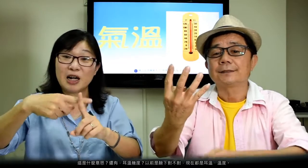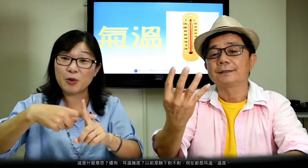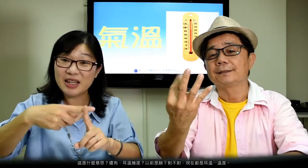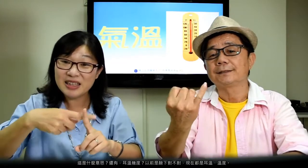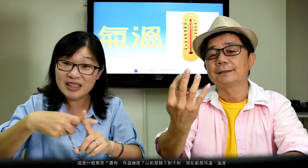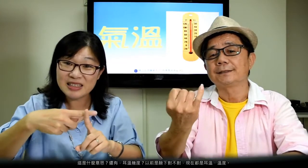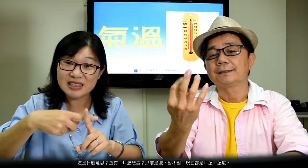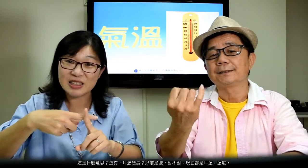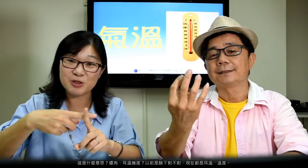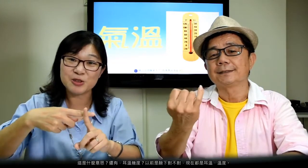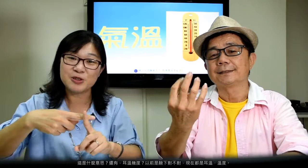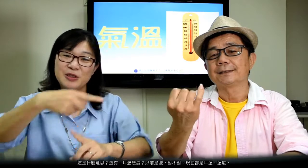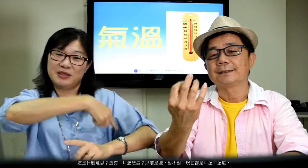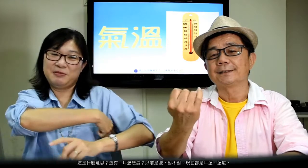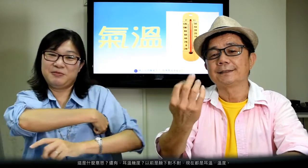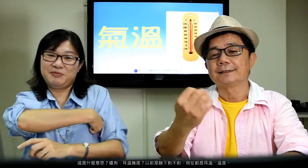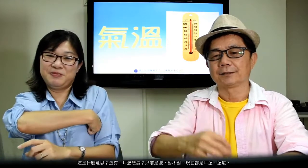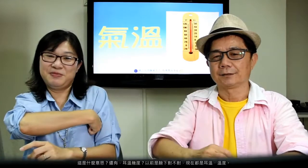耳温几度？